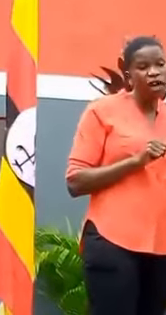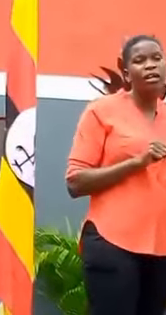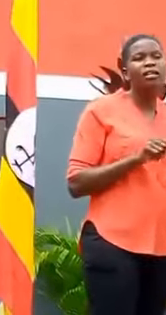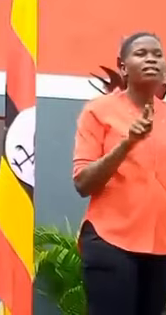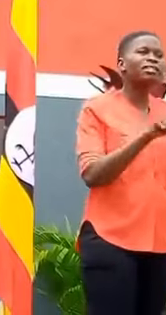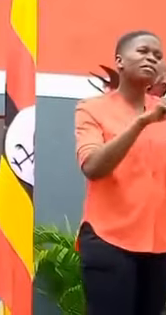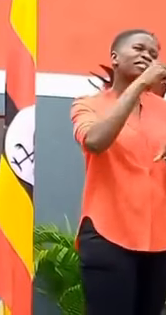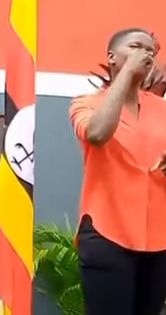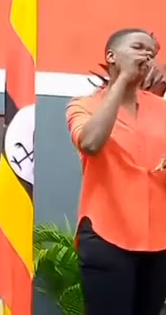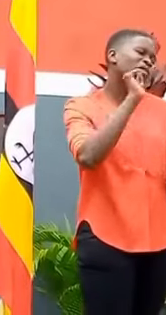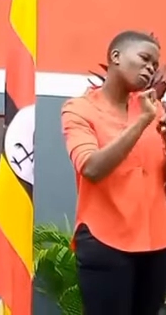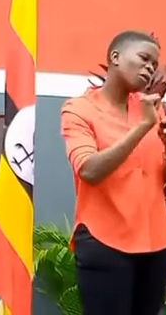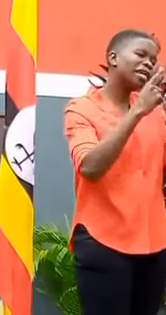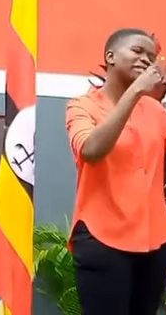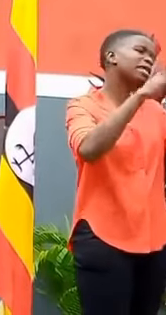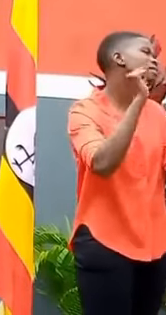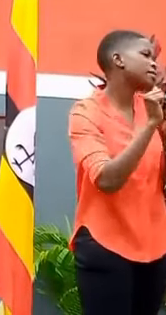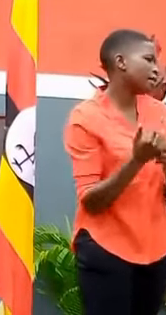abikoze times 10.